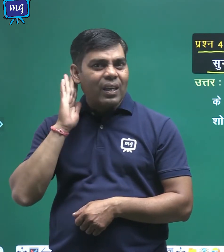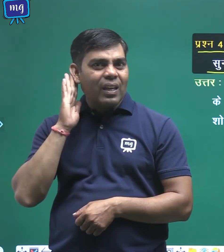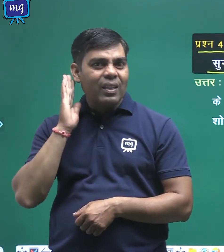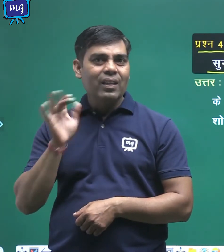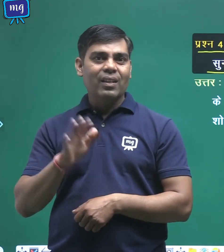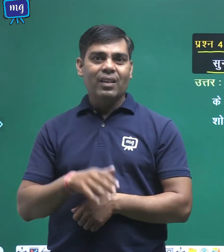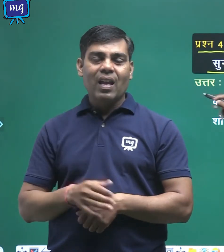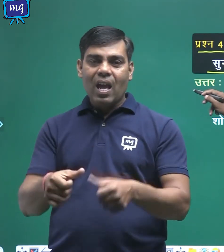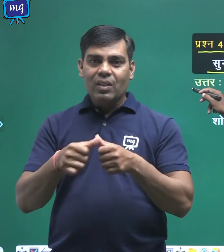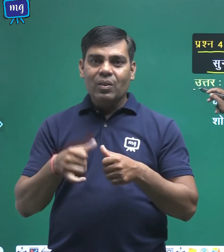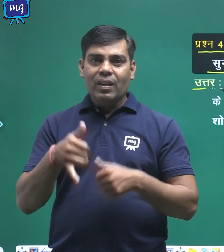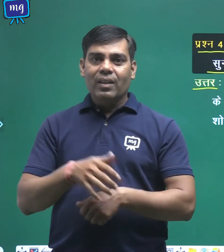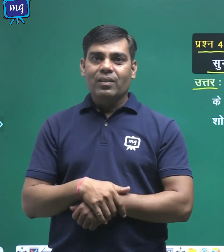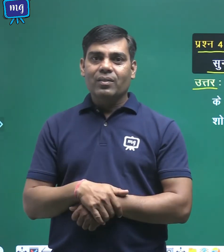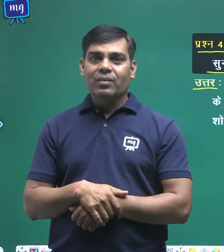उत्तर है